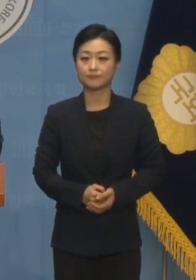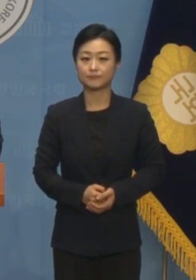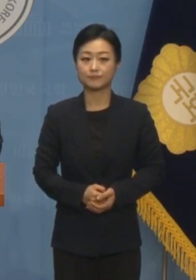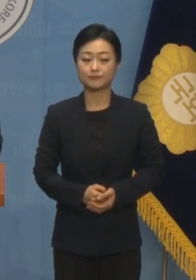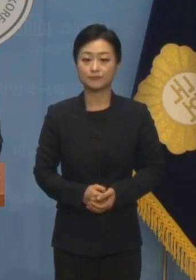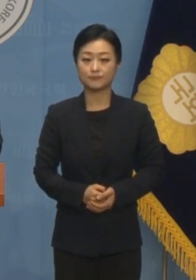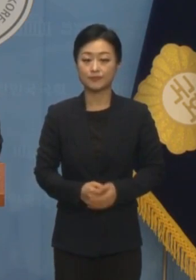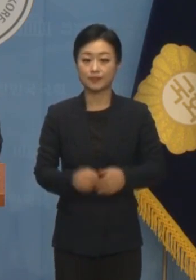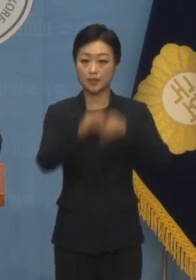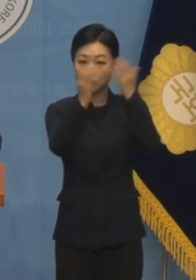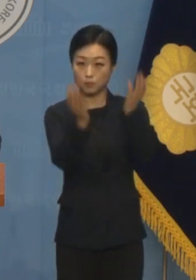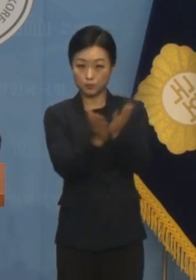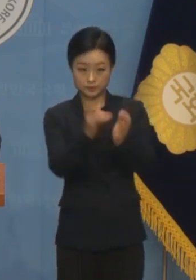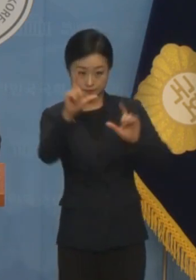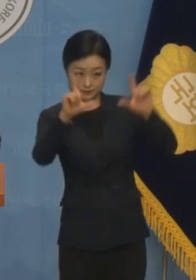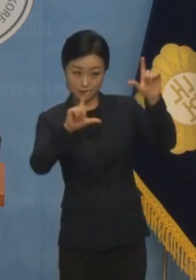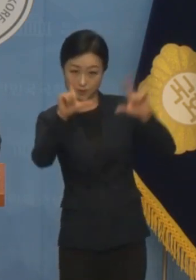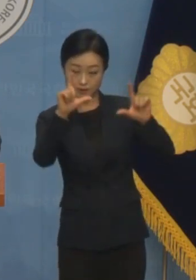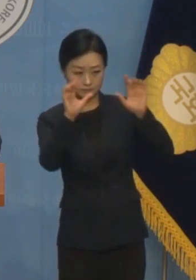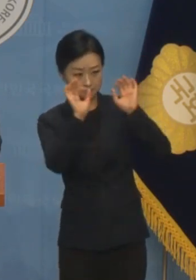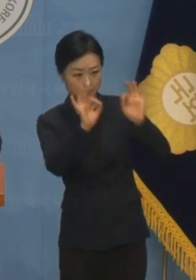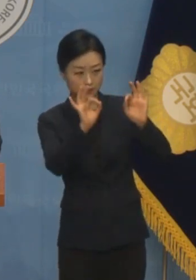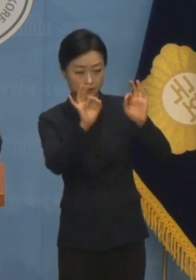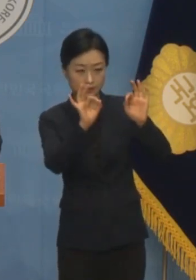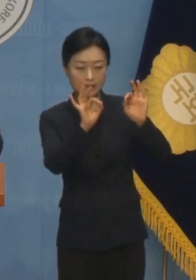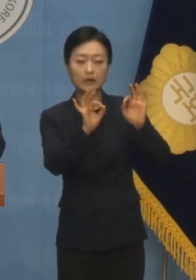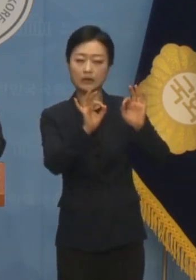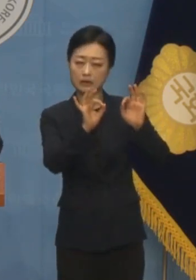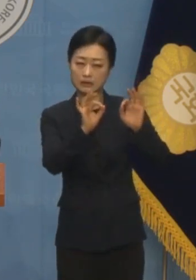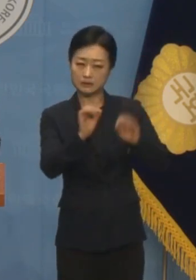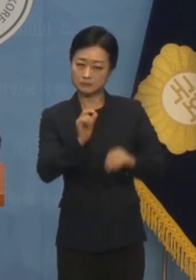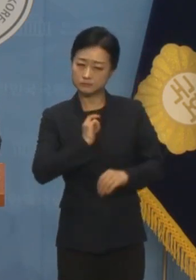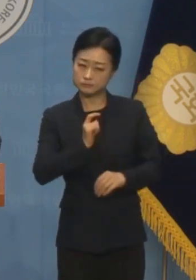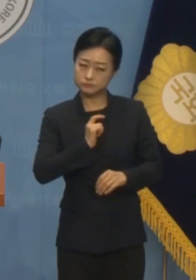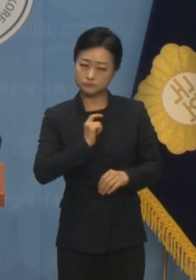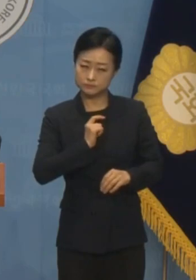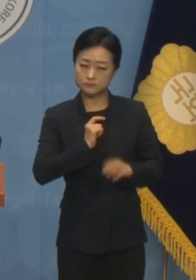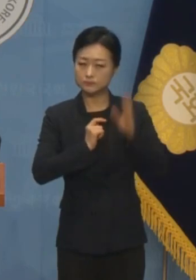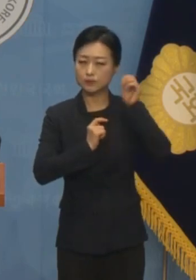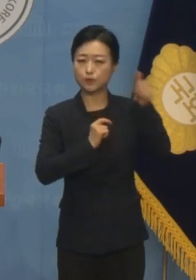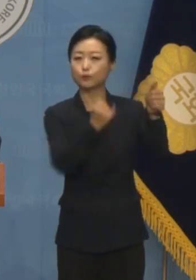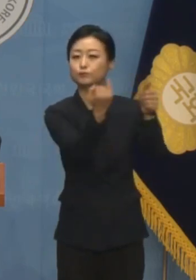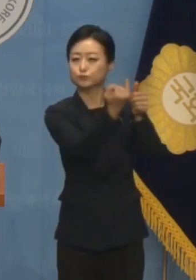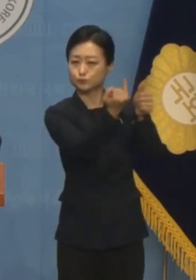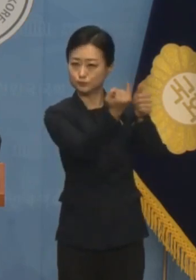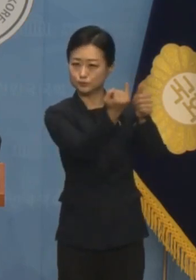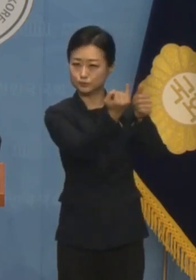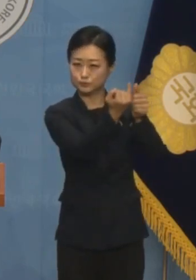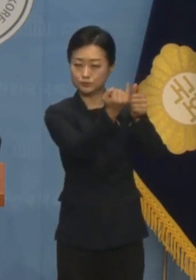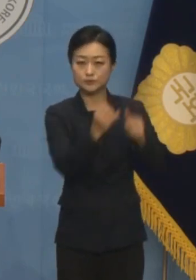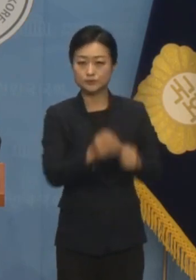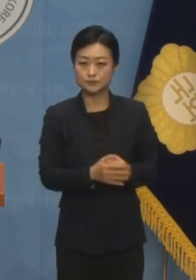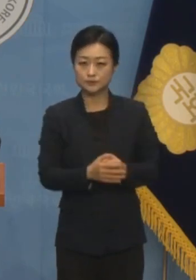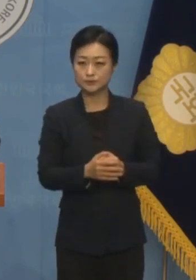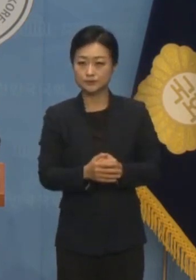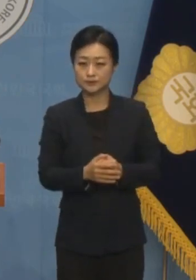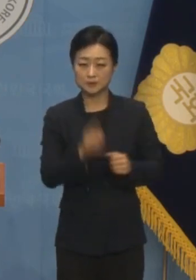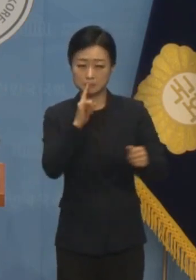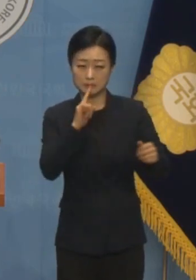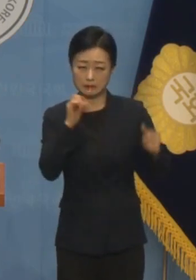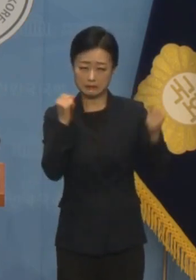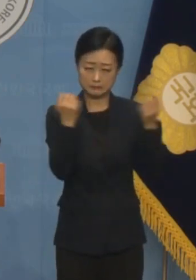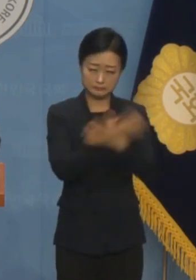모든 정황과 증거가 대통령 부부를 향하고 있습니다. 손바닥으로 하늘을 가릴 수는